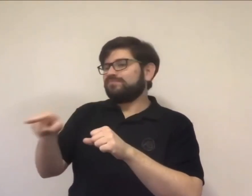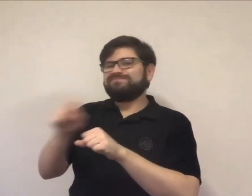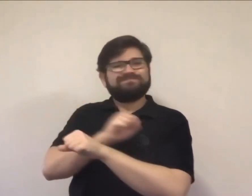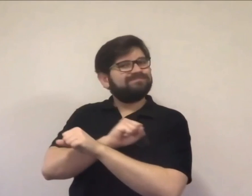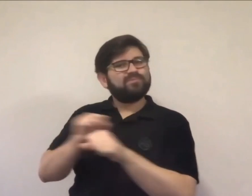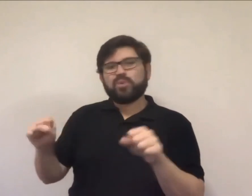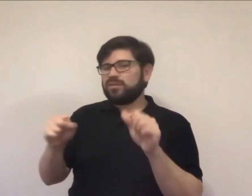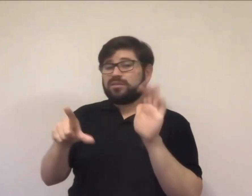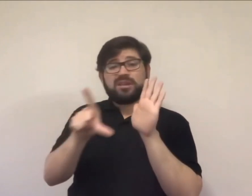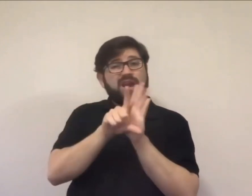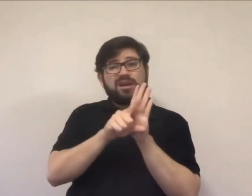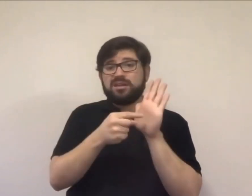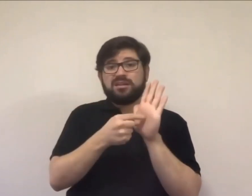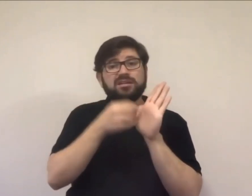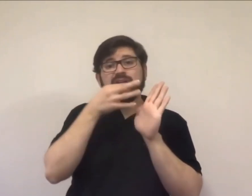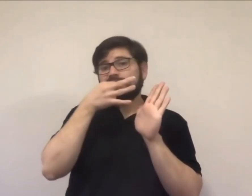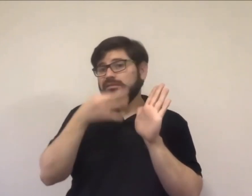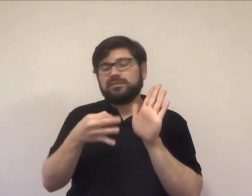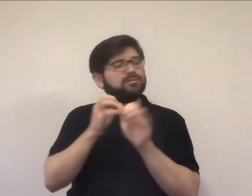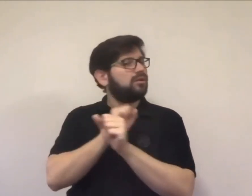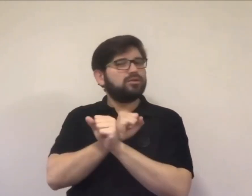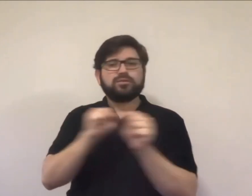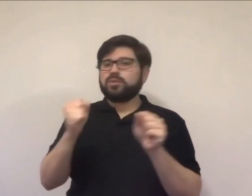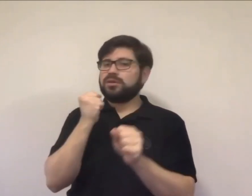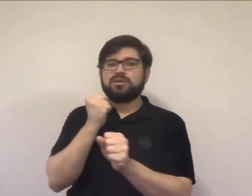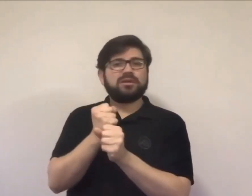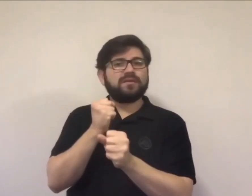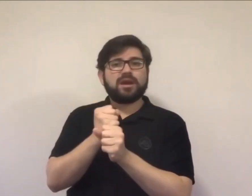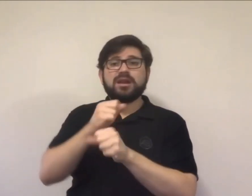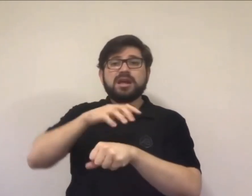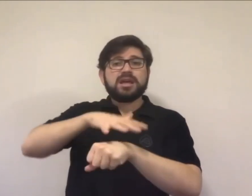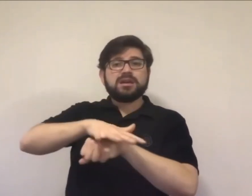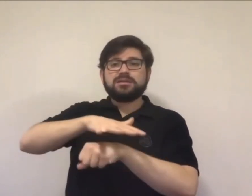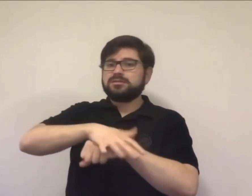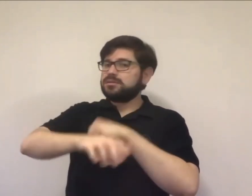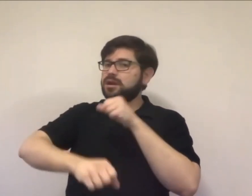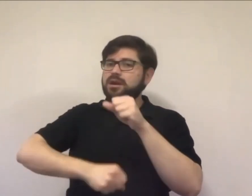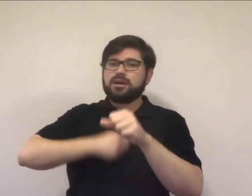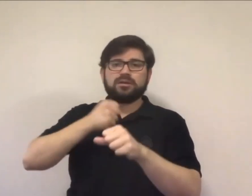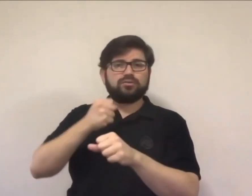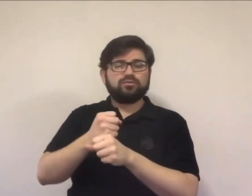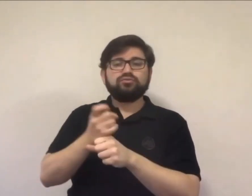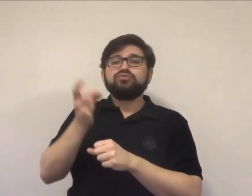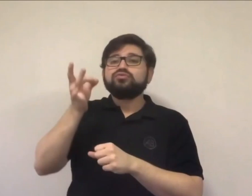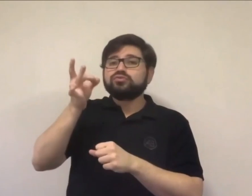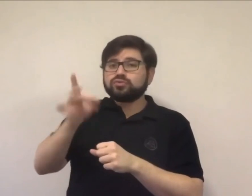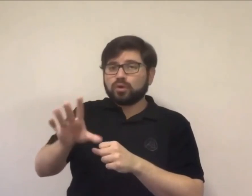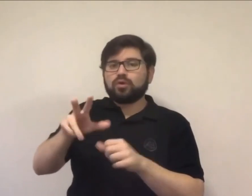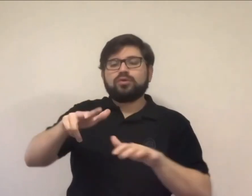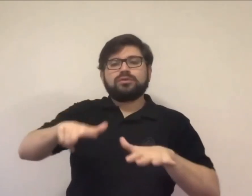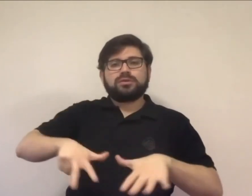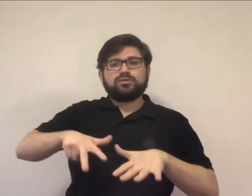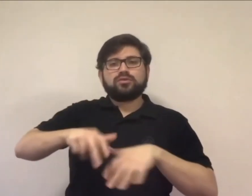tiene 15 años quiere trabajar? La ley dice que no se puede. Con 15 años no. Cuando cumple los